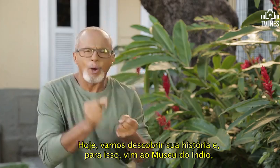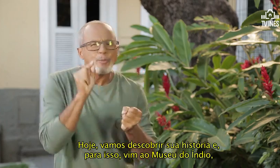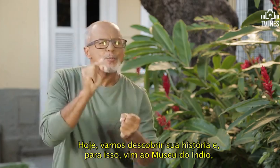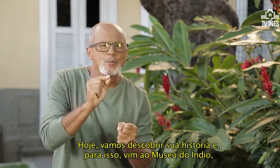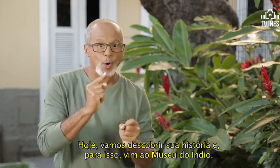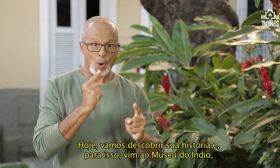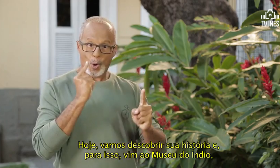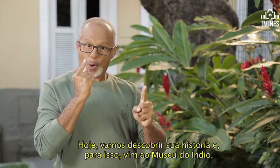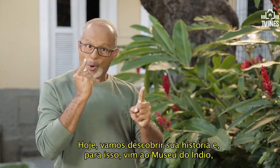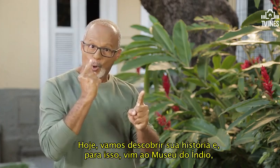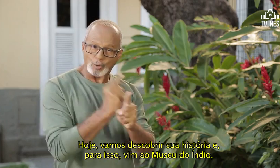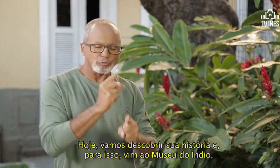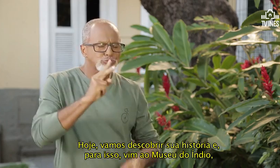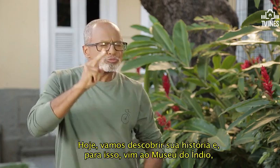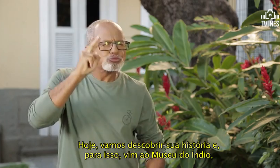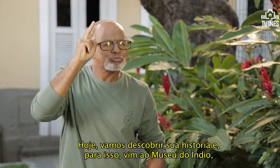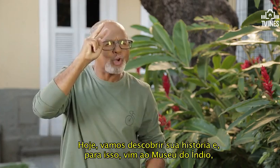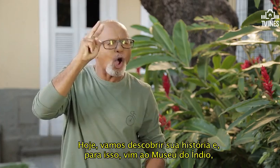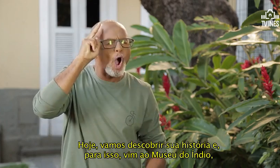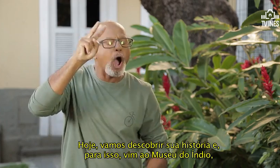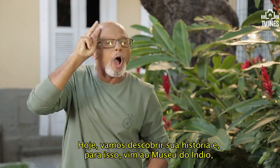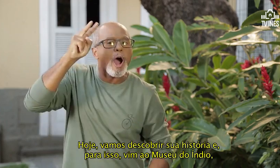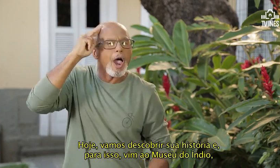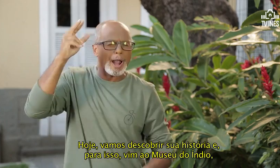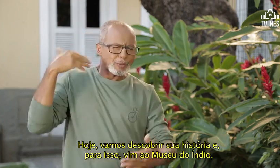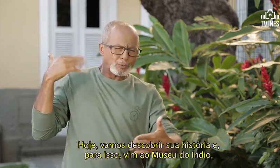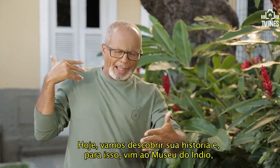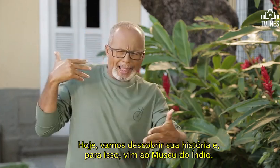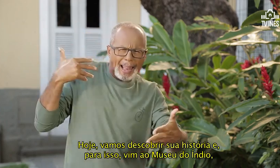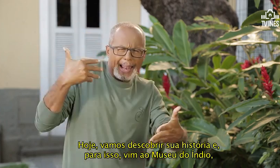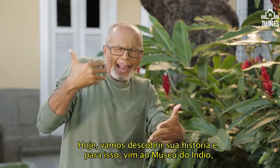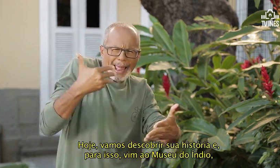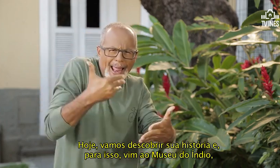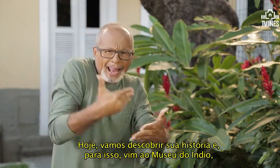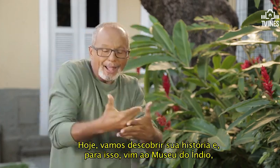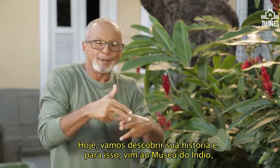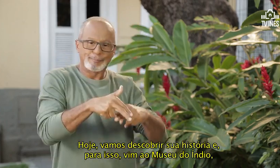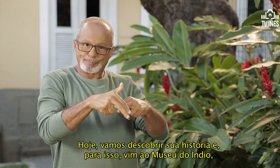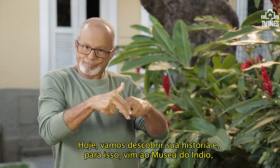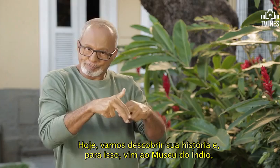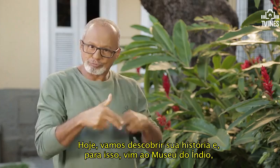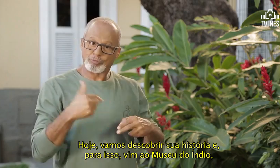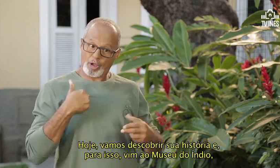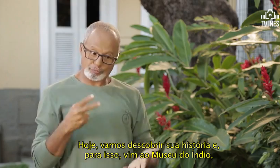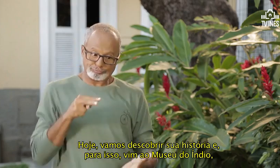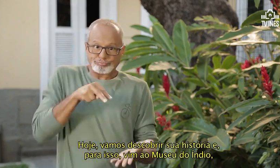vamos descobrir sua história e, para isso, vim ao Museu do Índio.